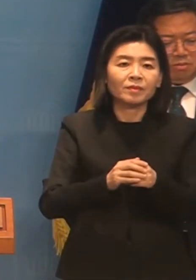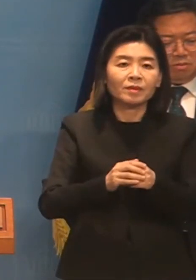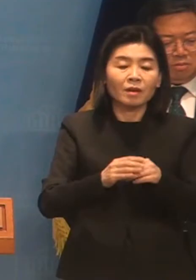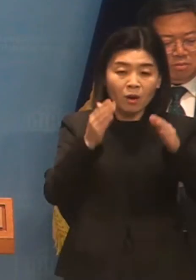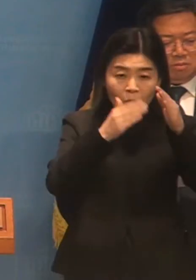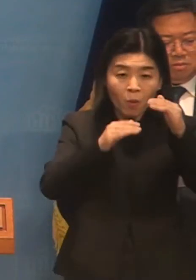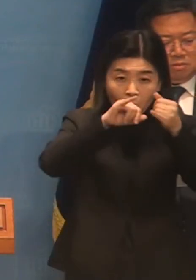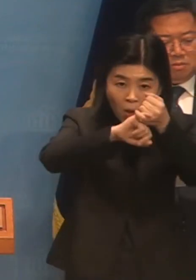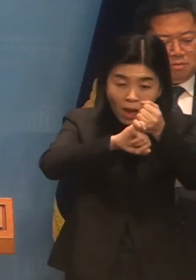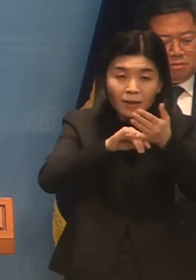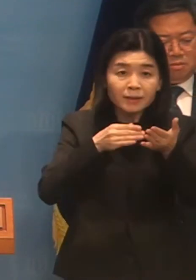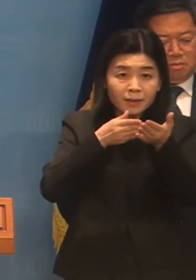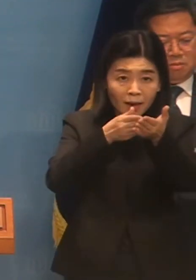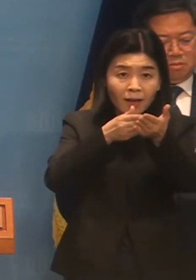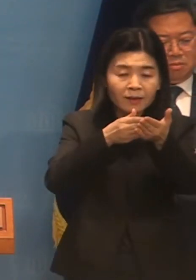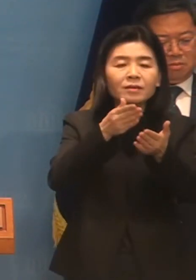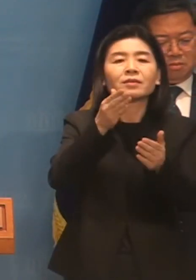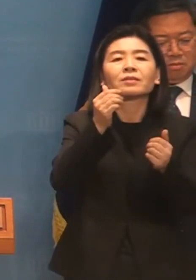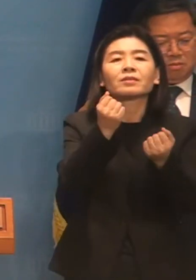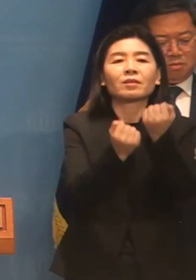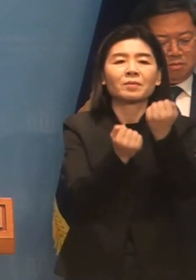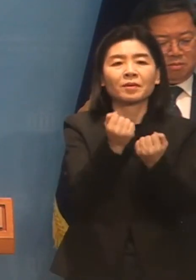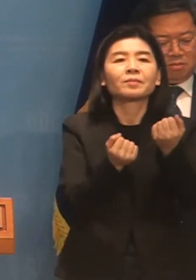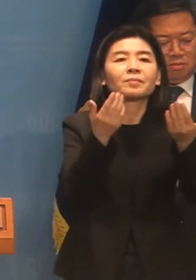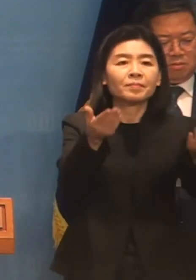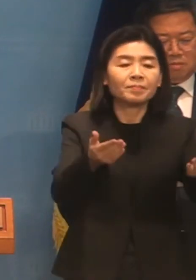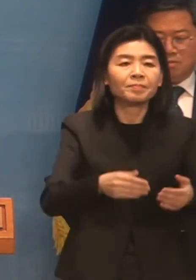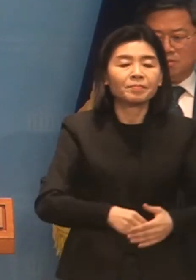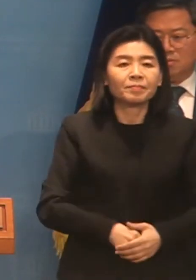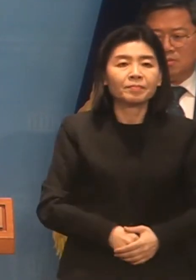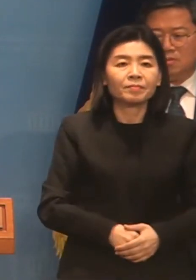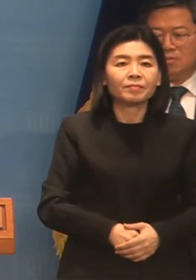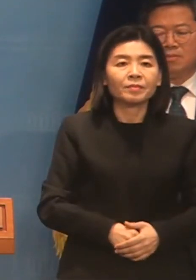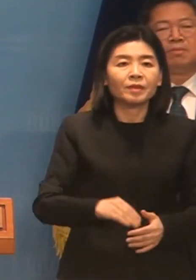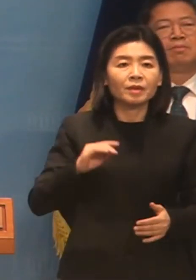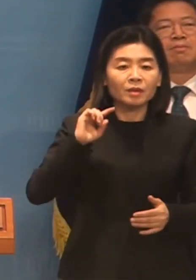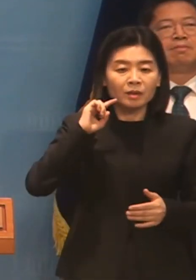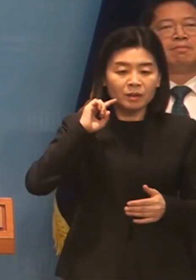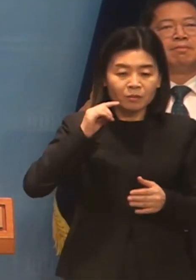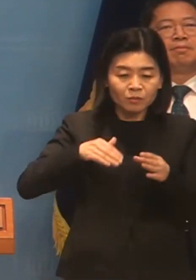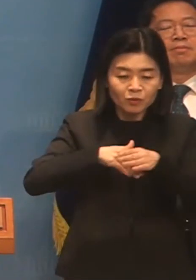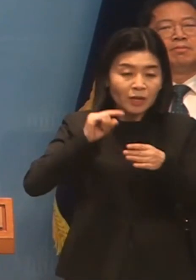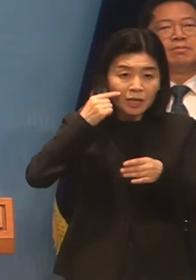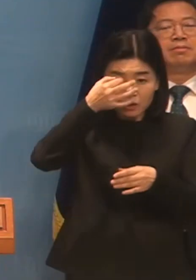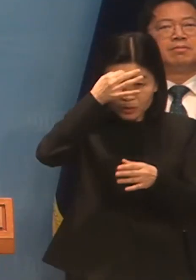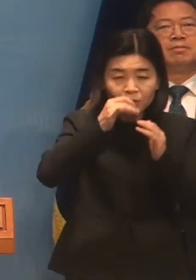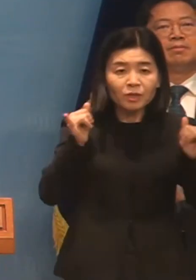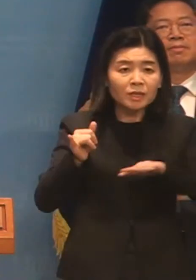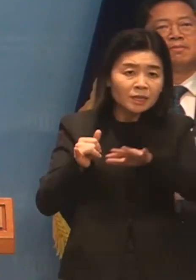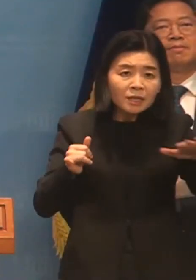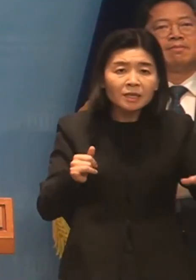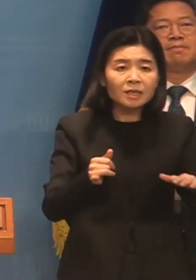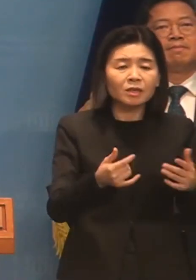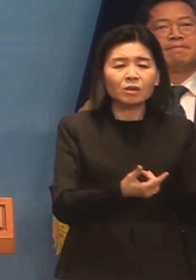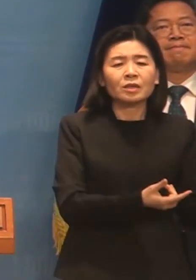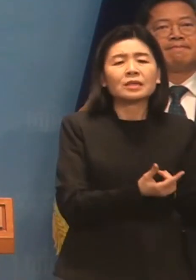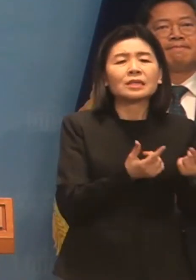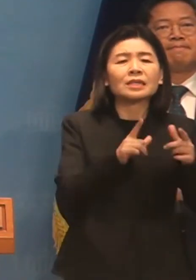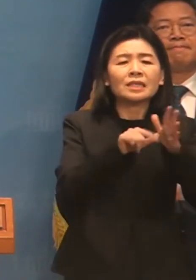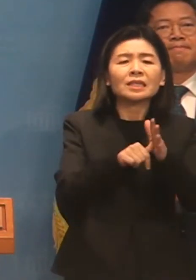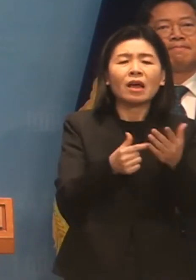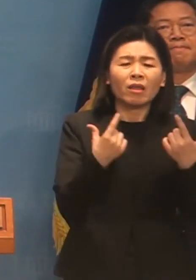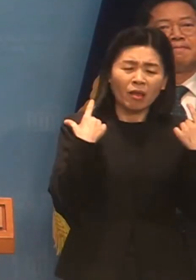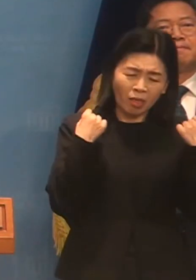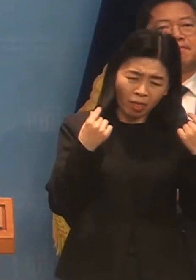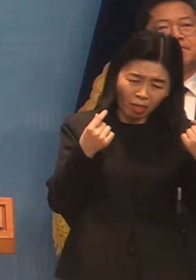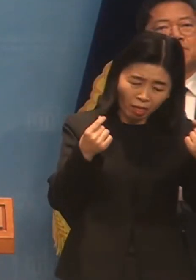공약에 대해서 짧게 설명을 하도록 하겠습니다. 우리는 오랜 시간 동일한 상황과 동일한 문제를 삶의